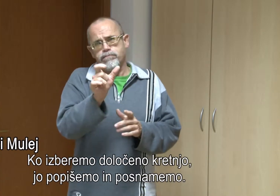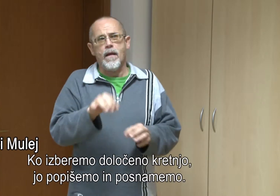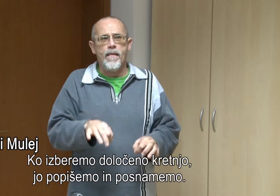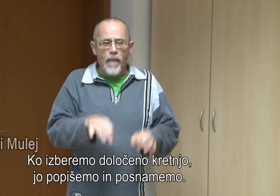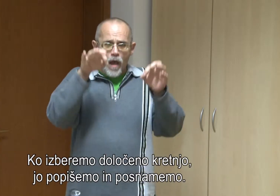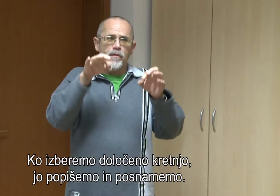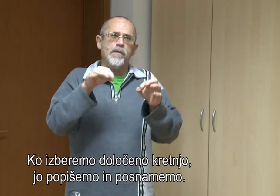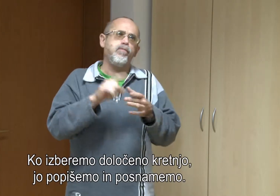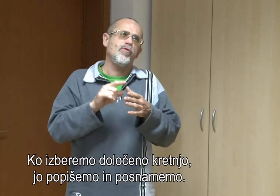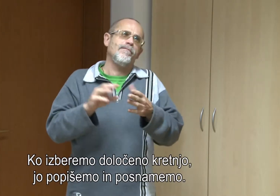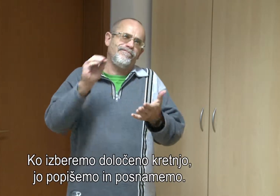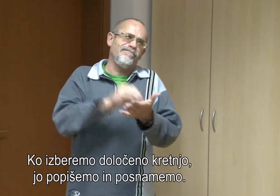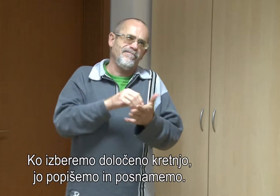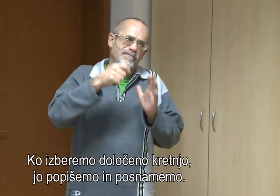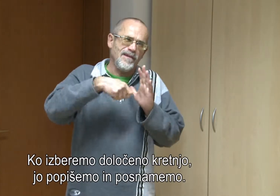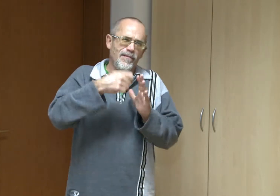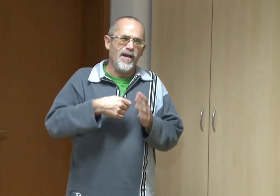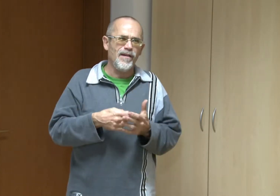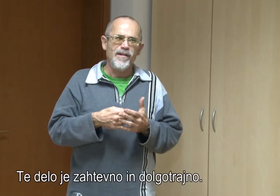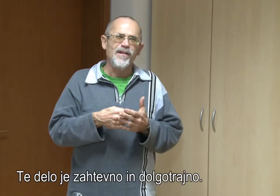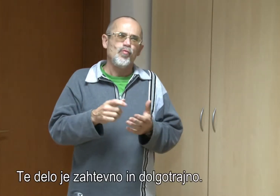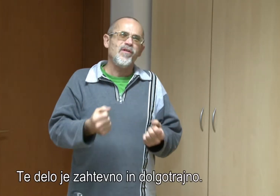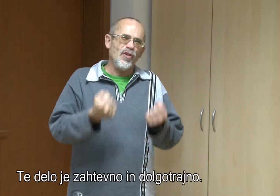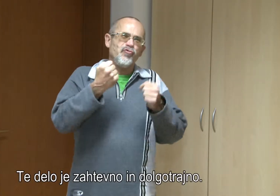Kreten narod potom